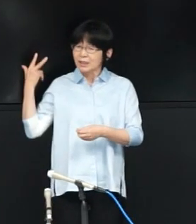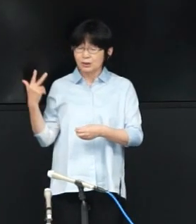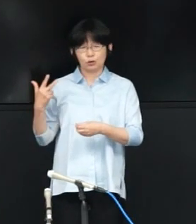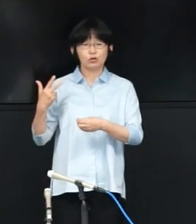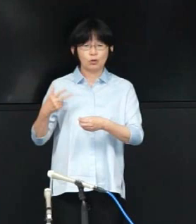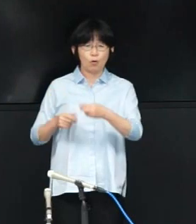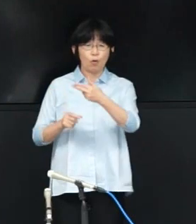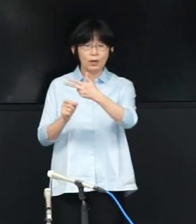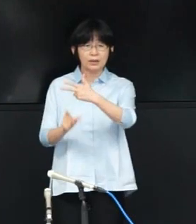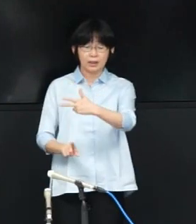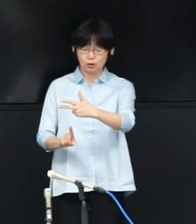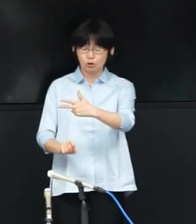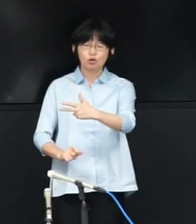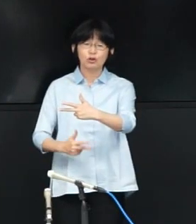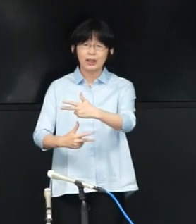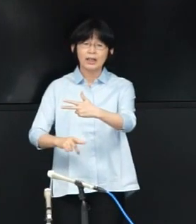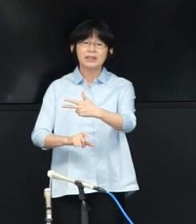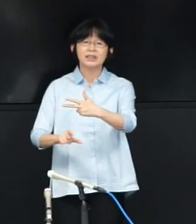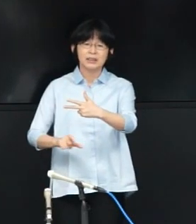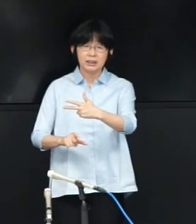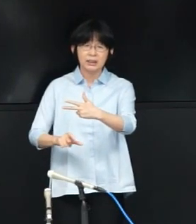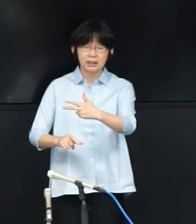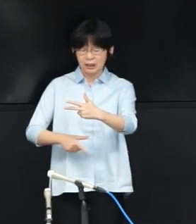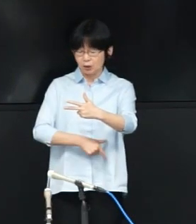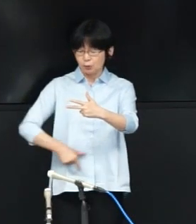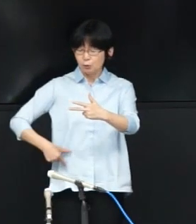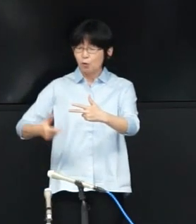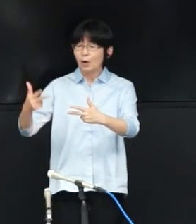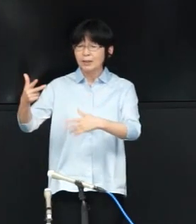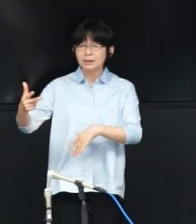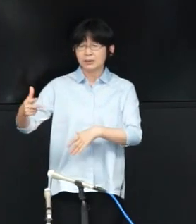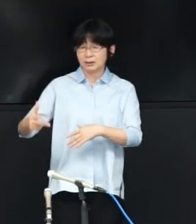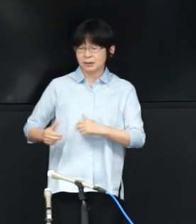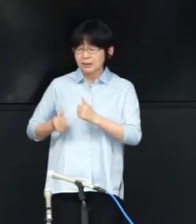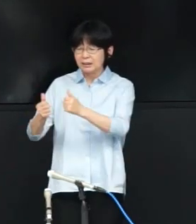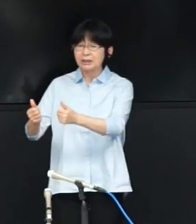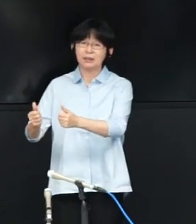市のクラブに行ったことがあられるようでございます。以上でございます。